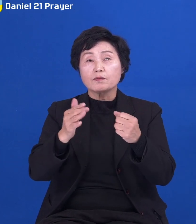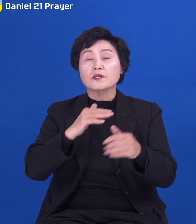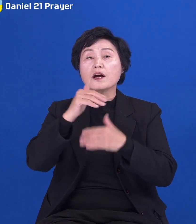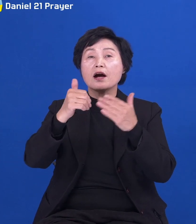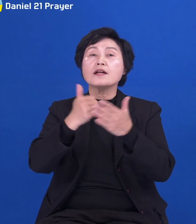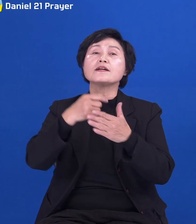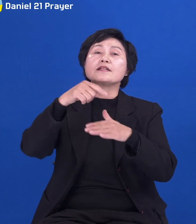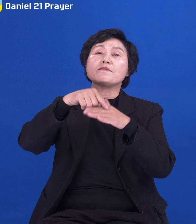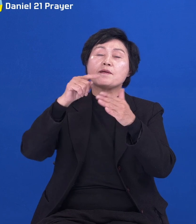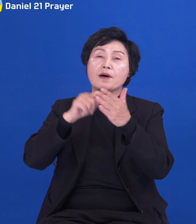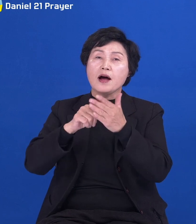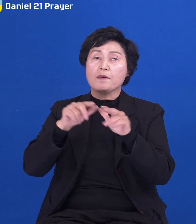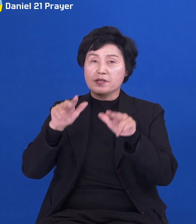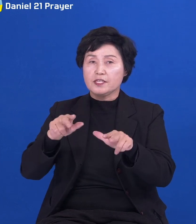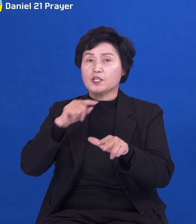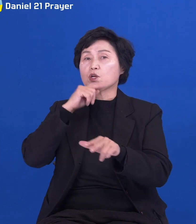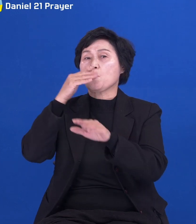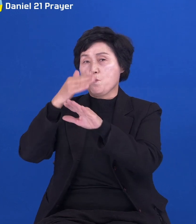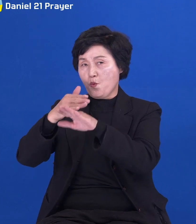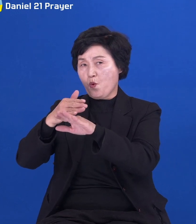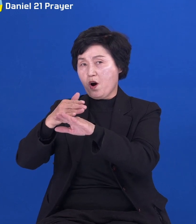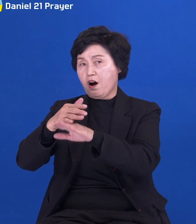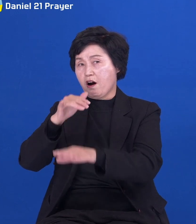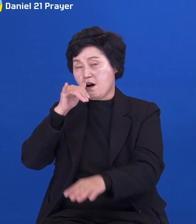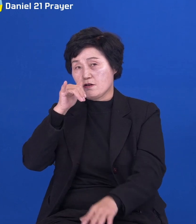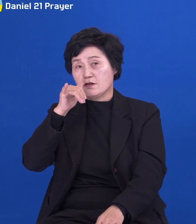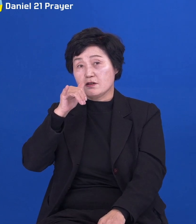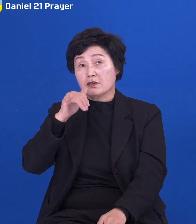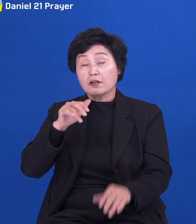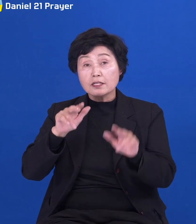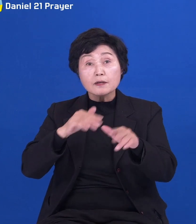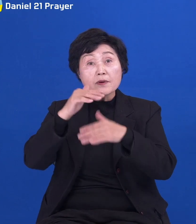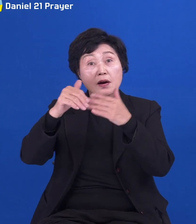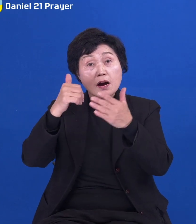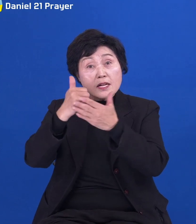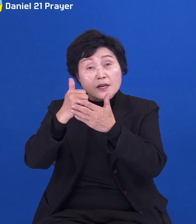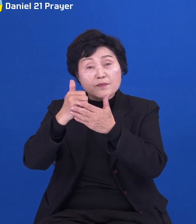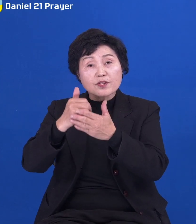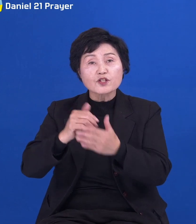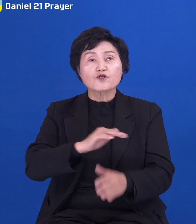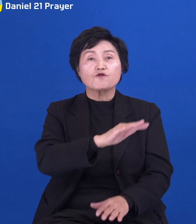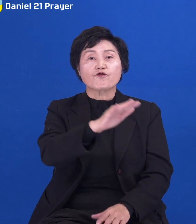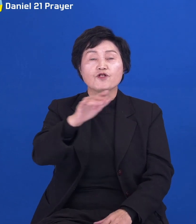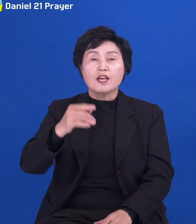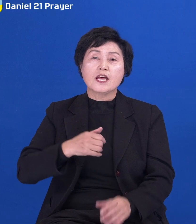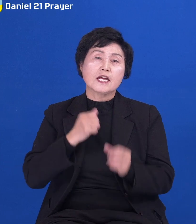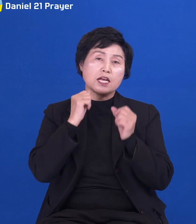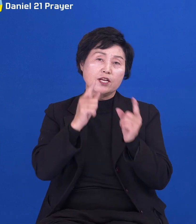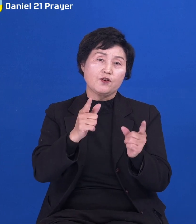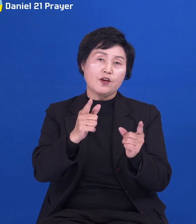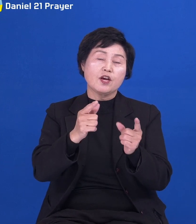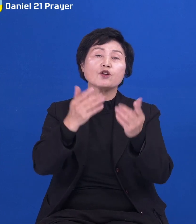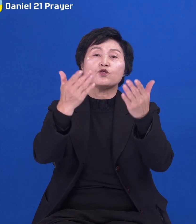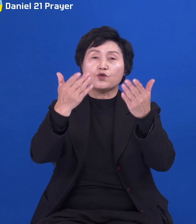거예요. 지금 하나님께서 우리 민족에게 기회를 주시는 거예요. 여러분,